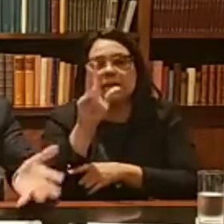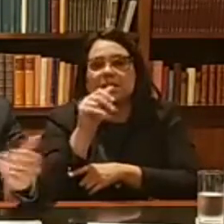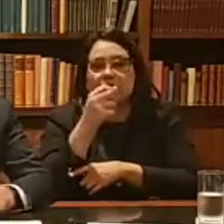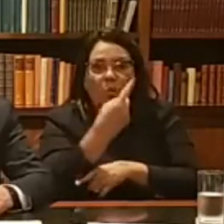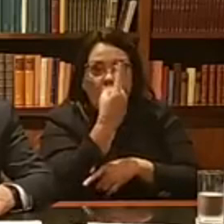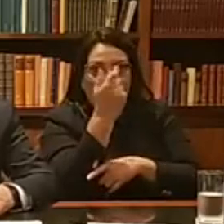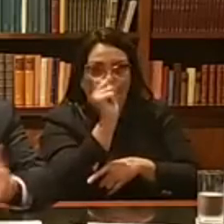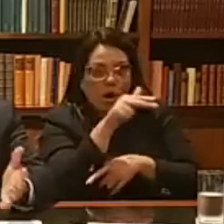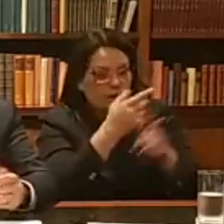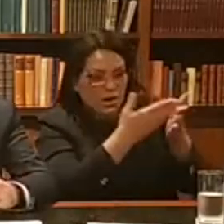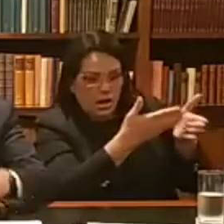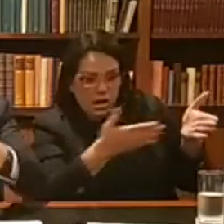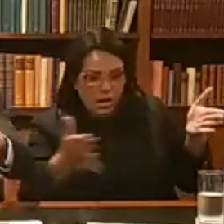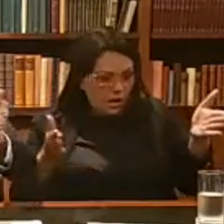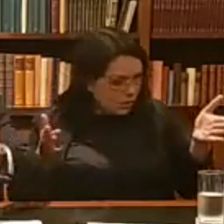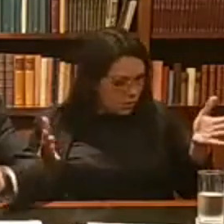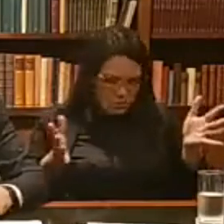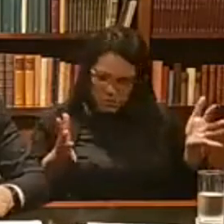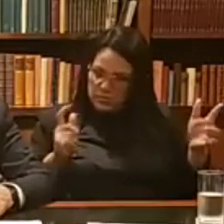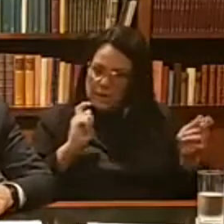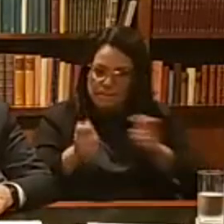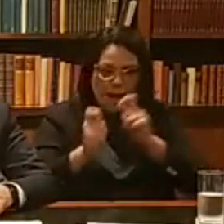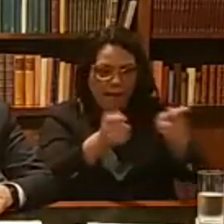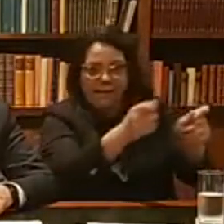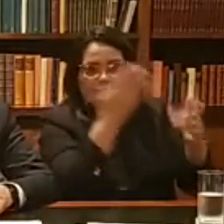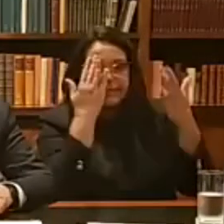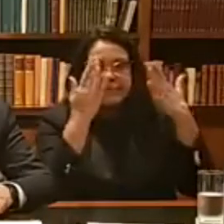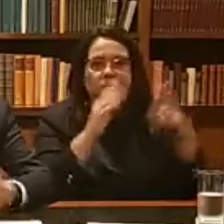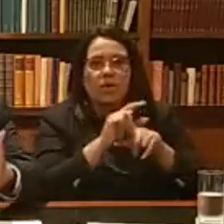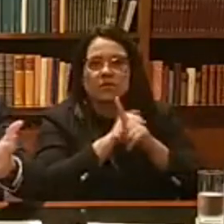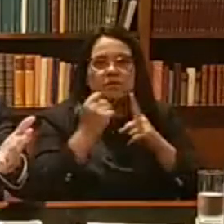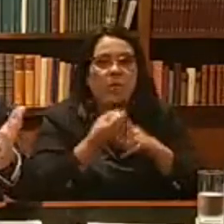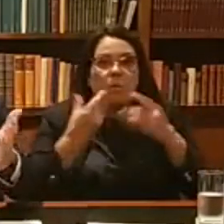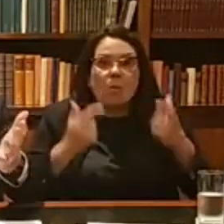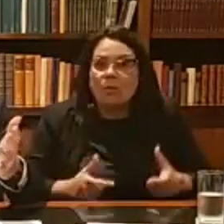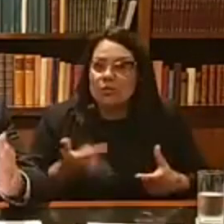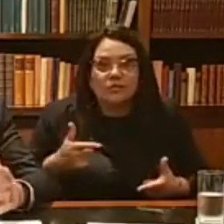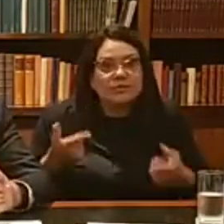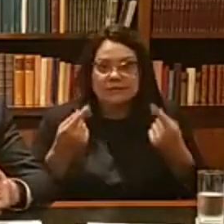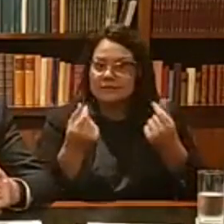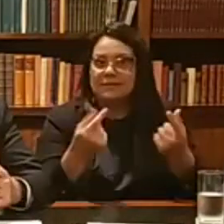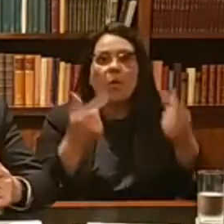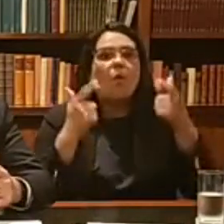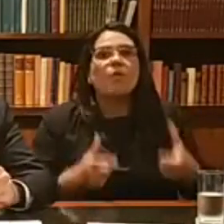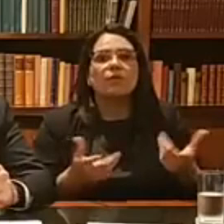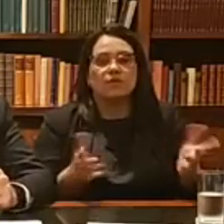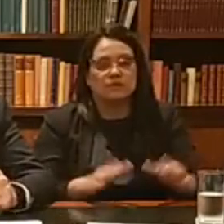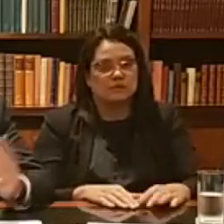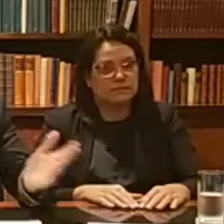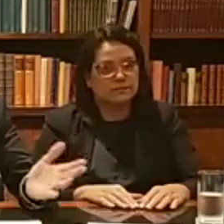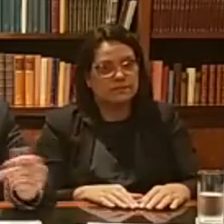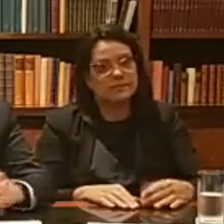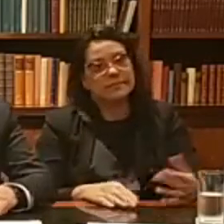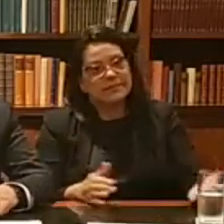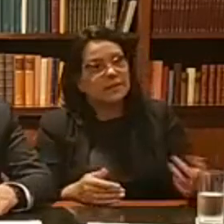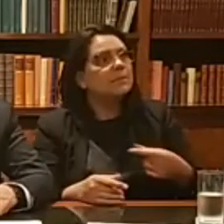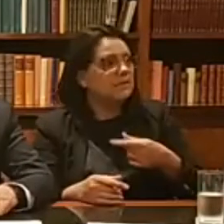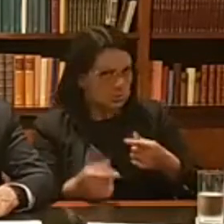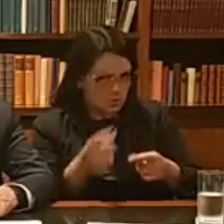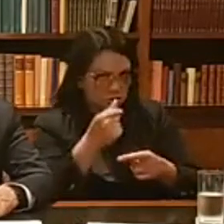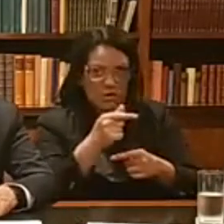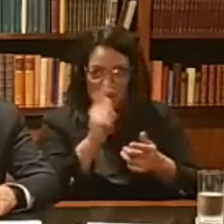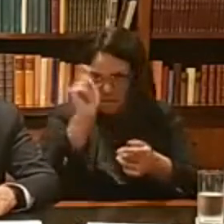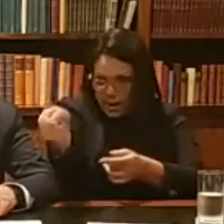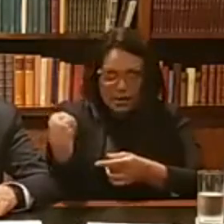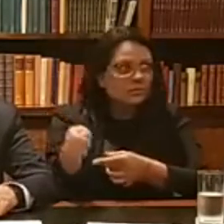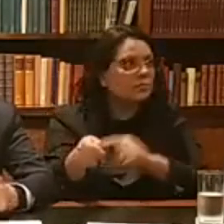15 bilhões. Apontem, cria um novo imposto. Tá? Não tem outro caminho. Tira de um lugar e bota no outro.